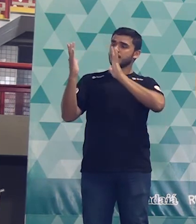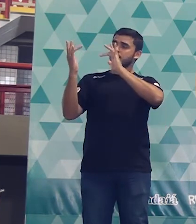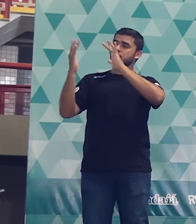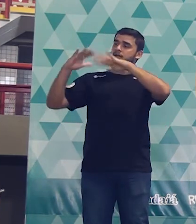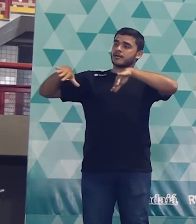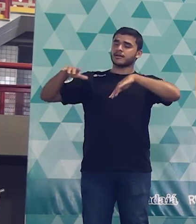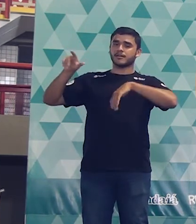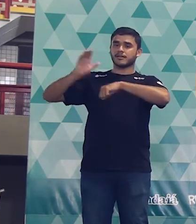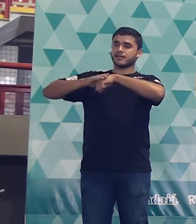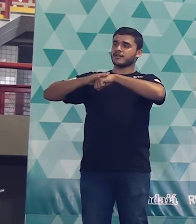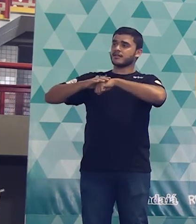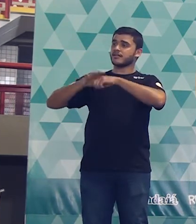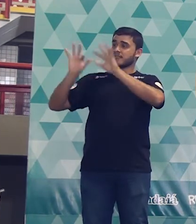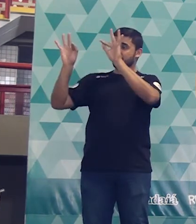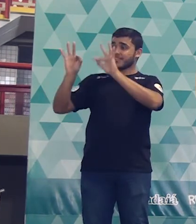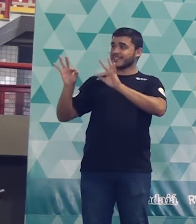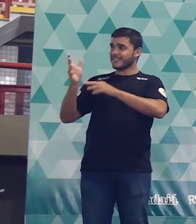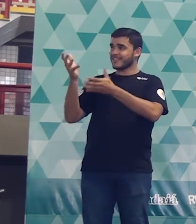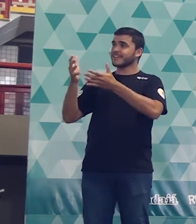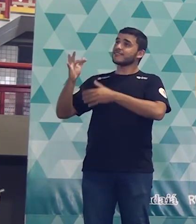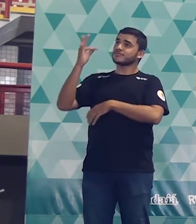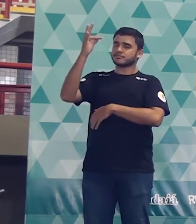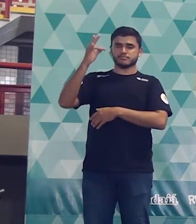você seja feliz, não quer nada, quer que se lasca, não?